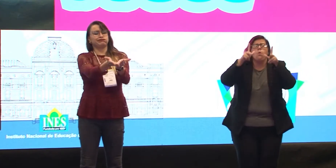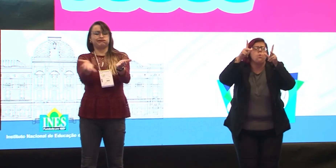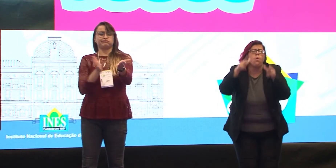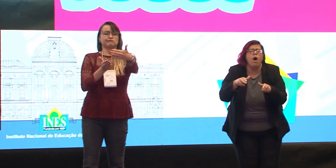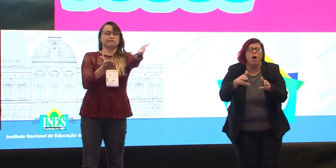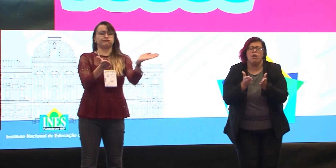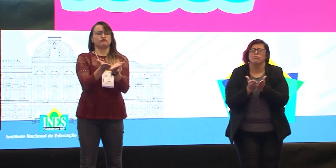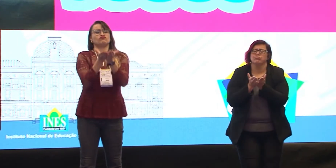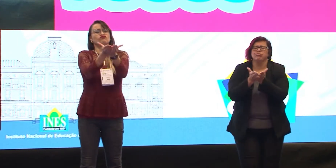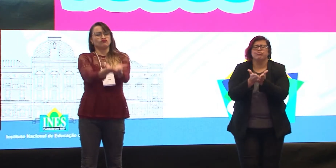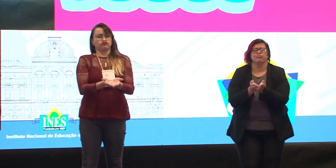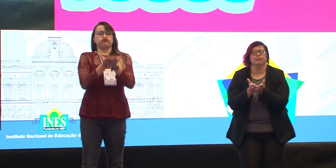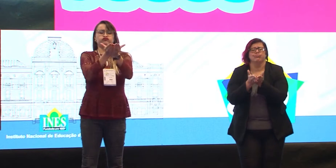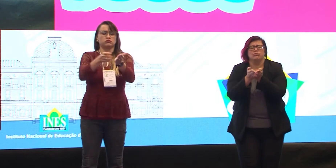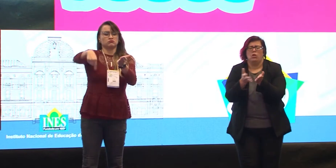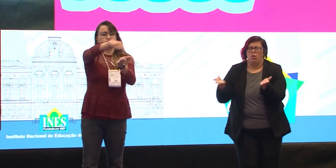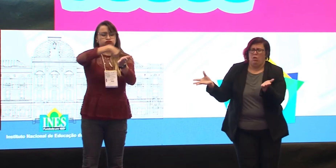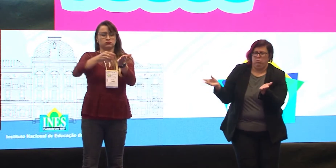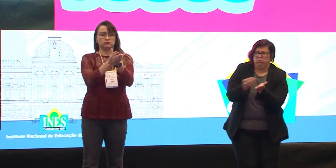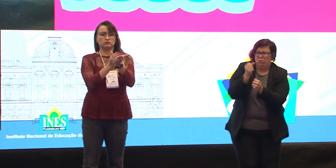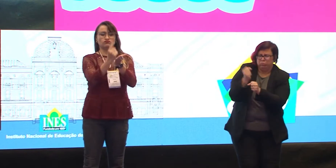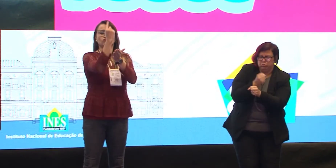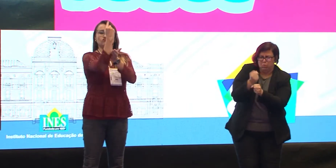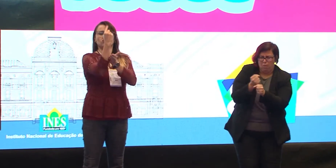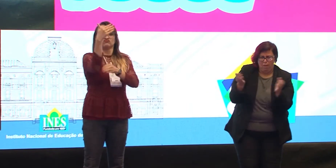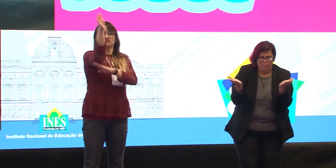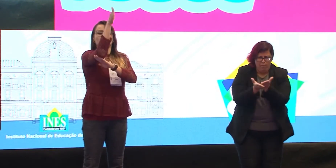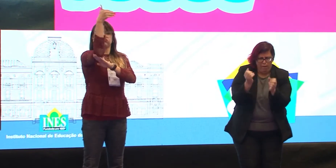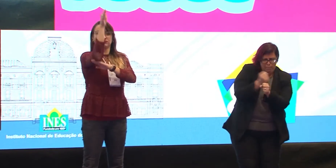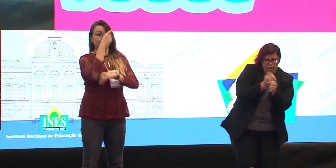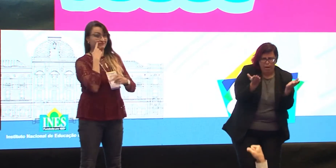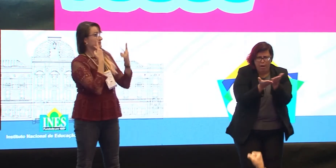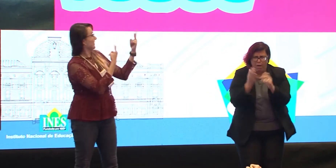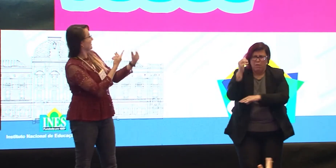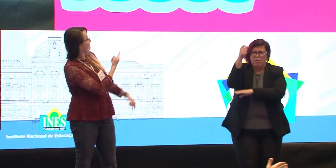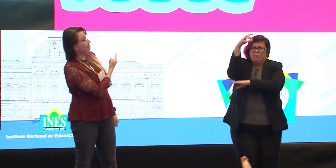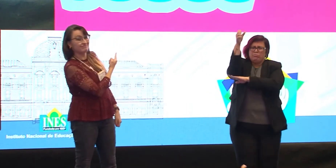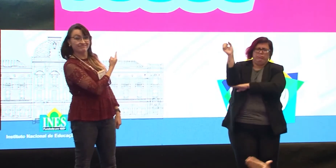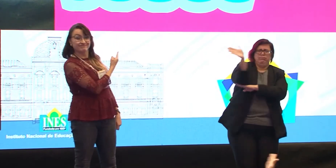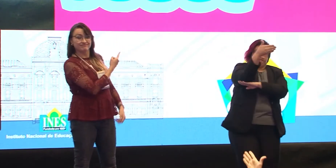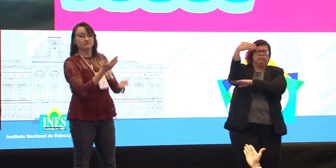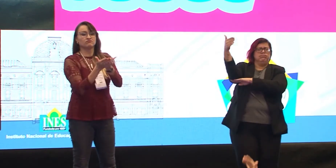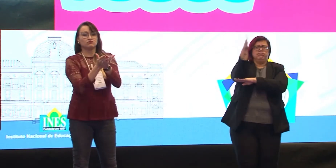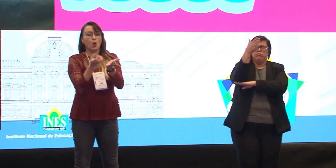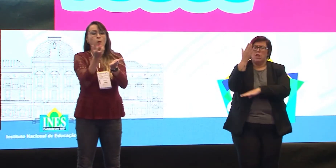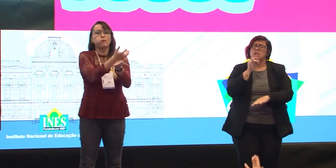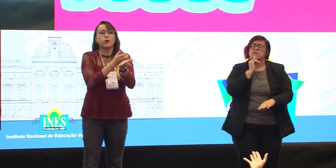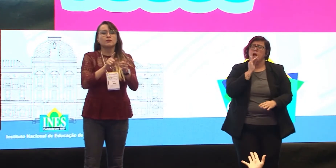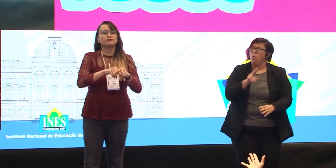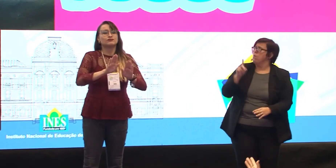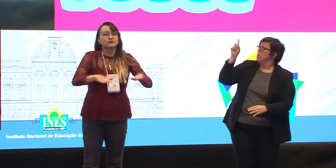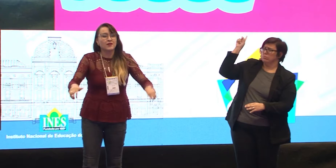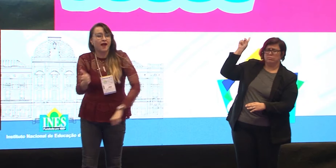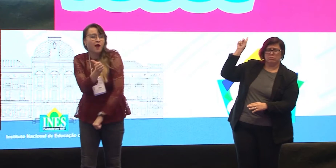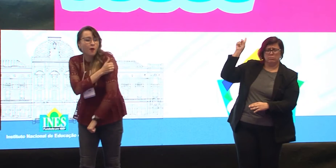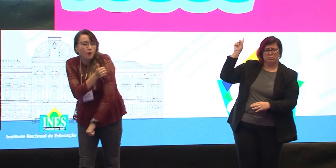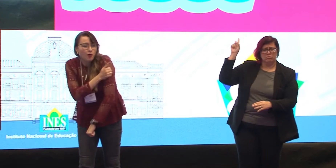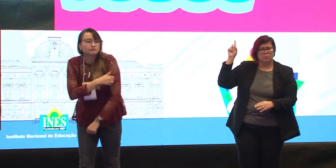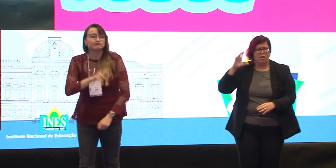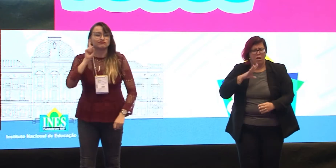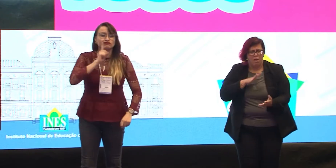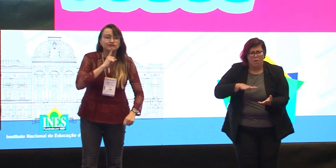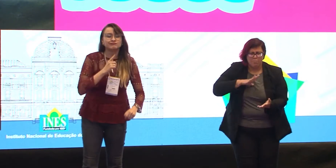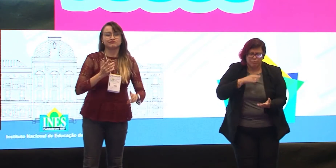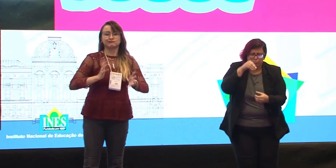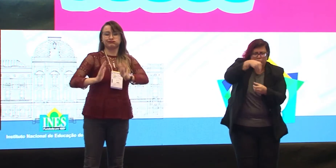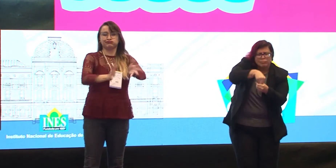que acontece na Colômbia, pensando que todos estamos no mesmo barco, mirando um futuro, mirando objetivos.